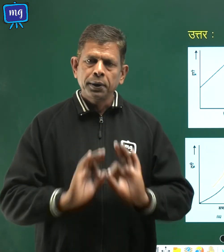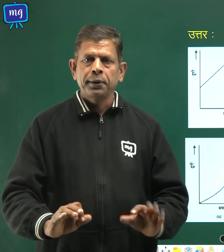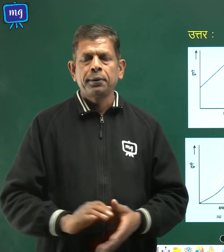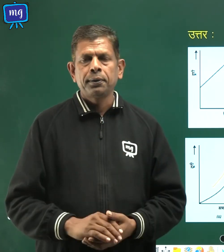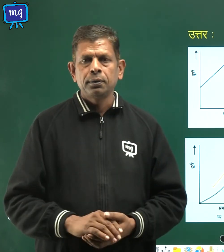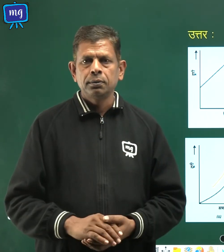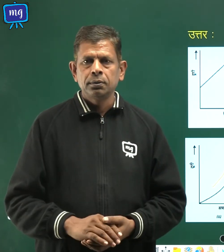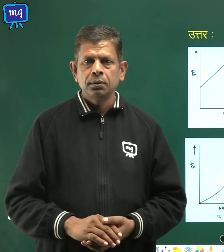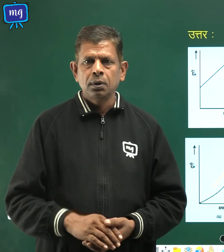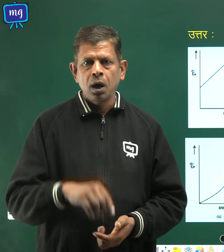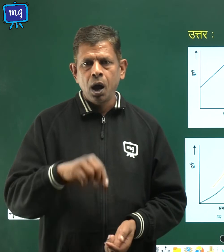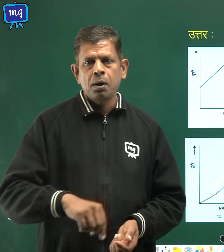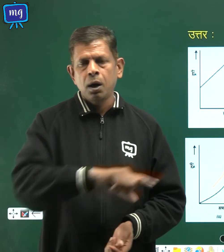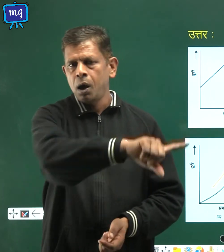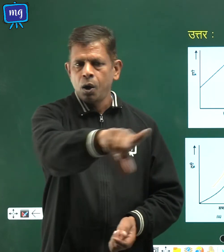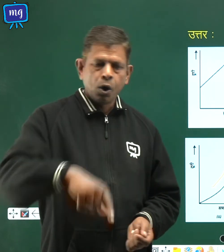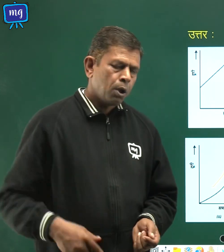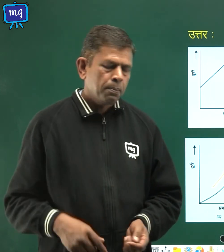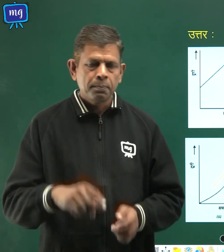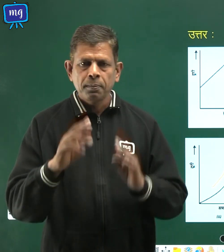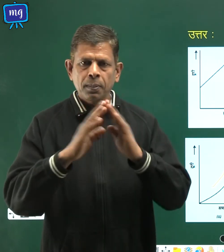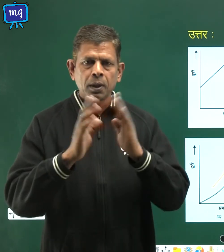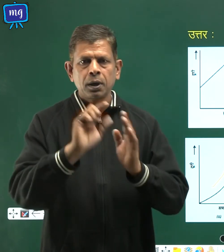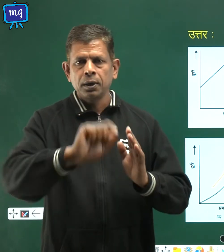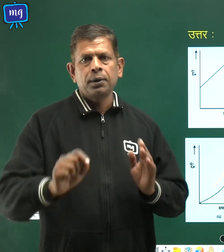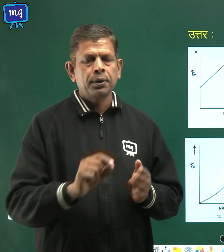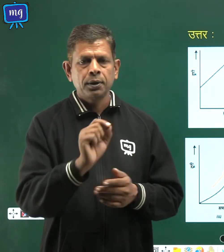हैं। अब आप गृह कार्य करेंगे।